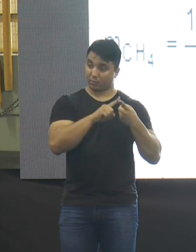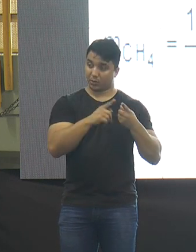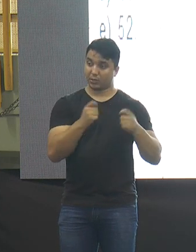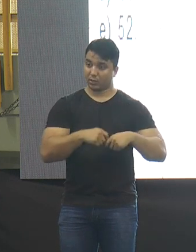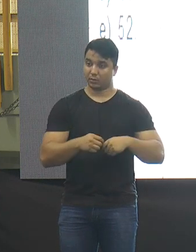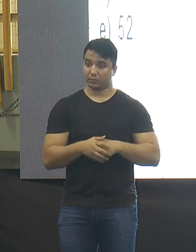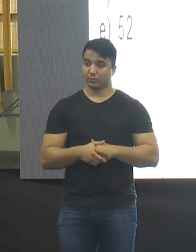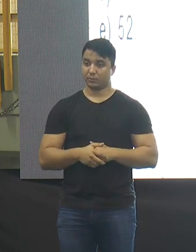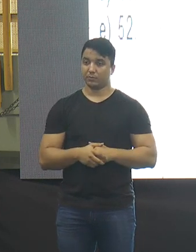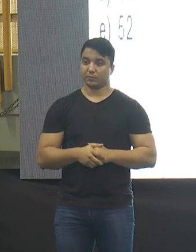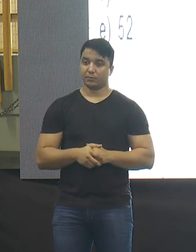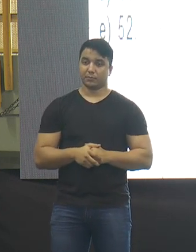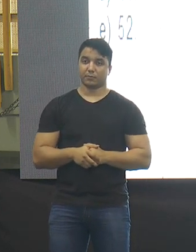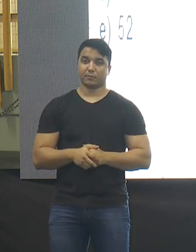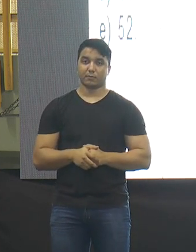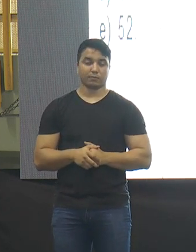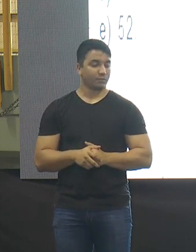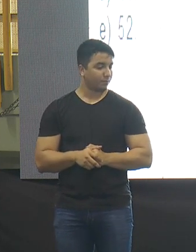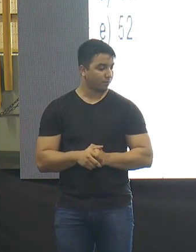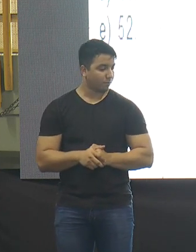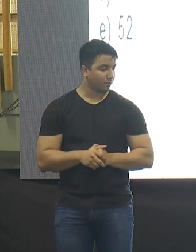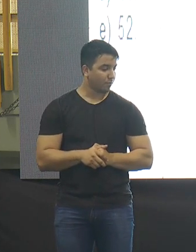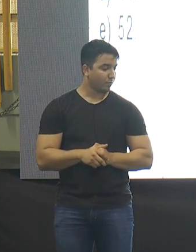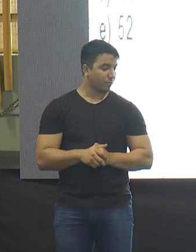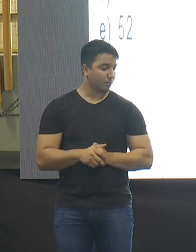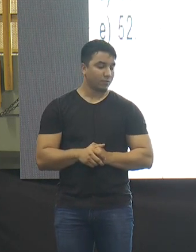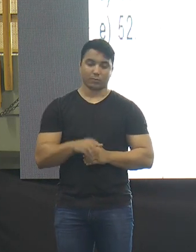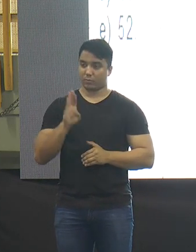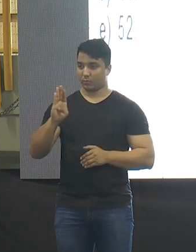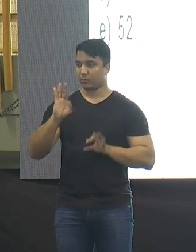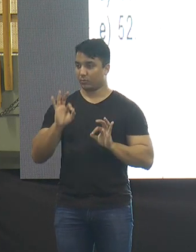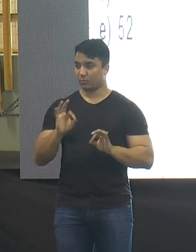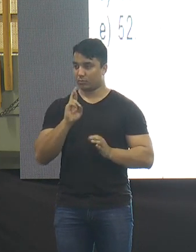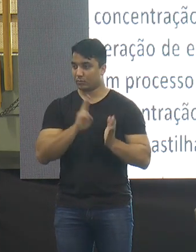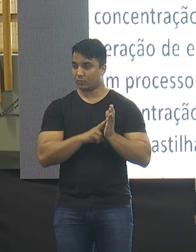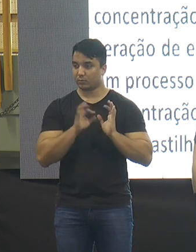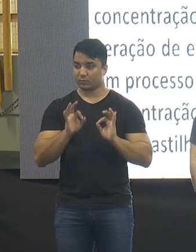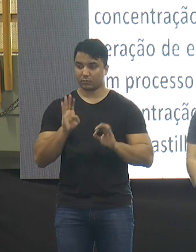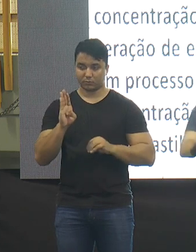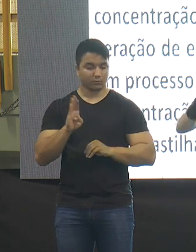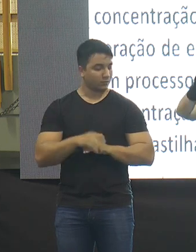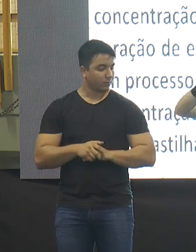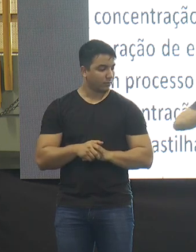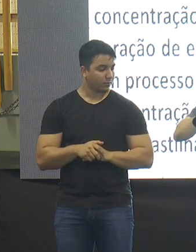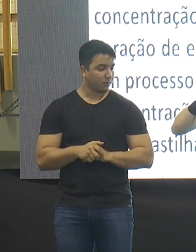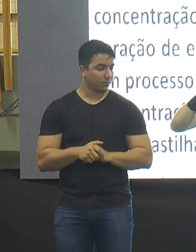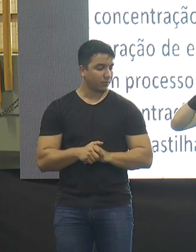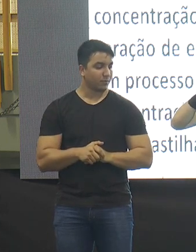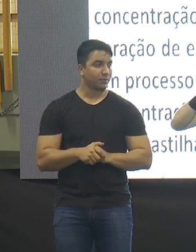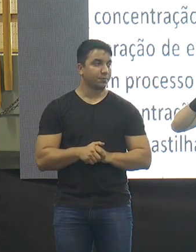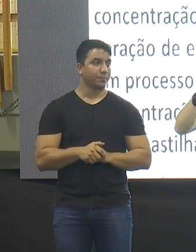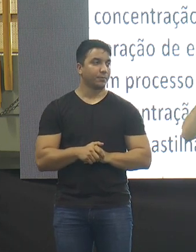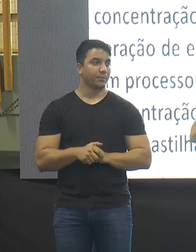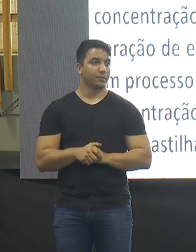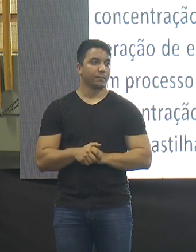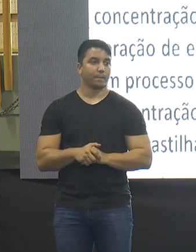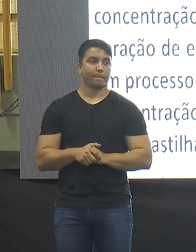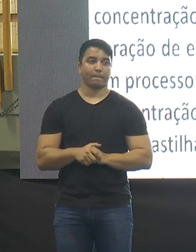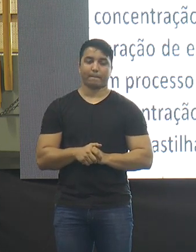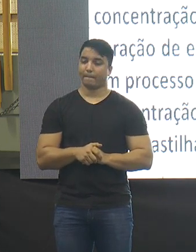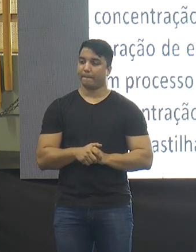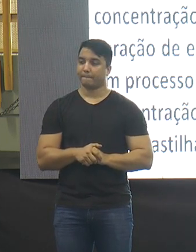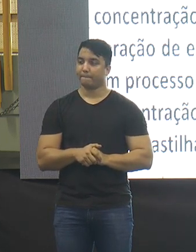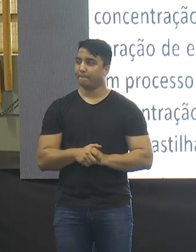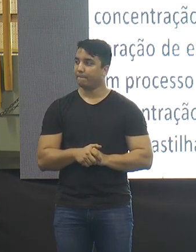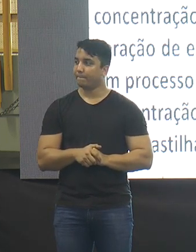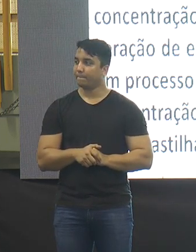questãozinha bem rapidinho, ó. Marcando item B, que aí vocês vão receber o material depois. Segunda questão. Agora, essa